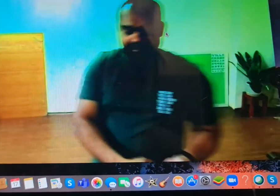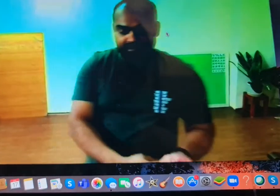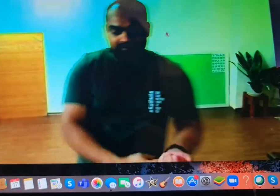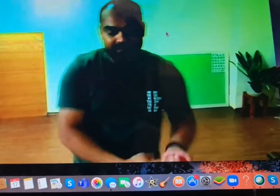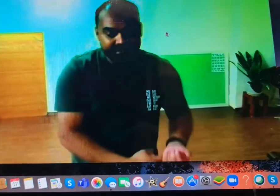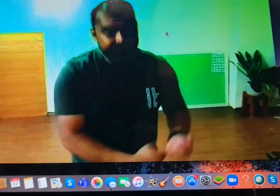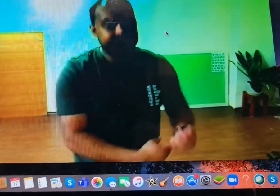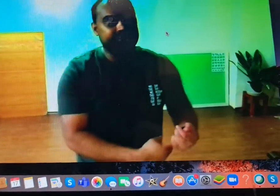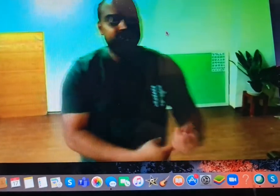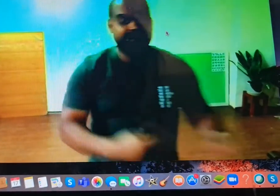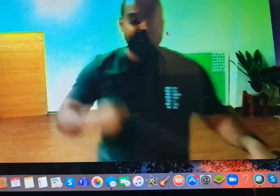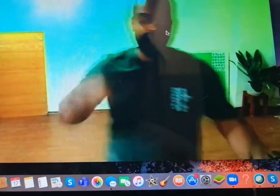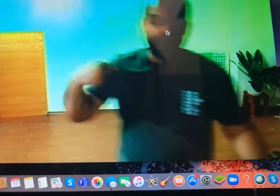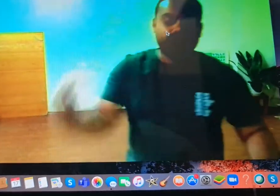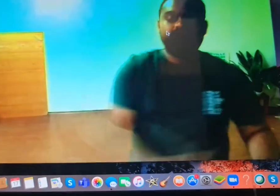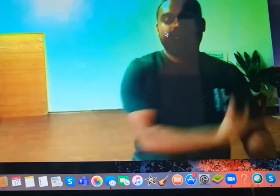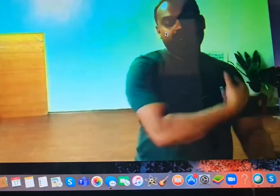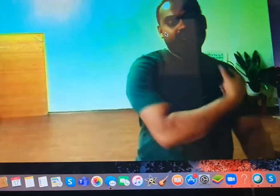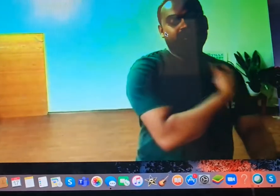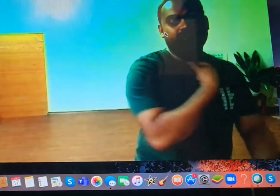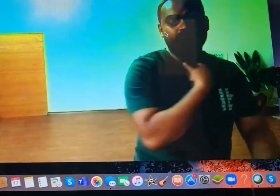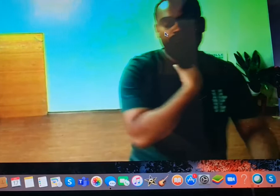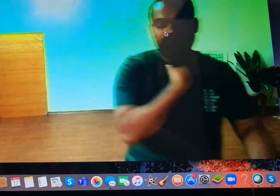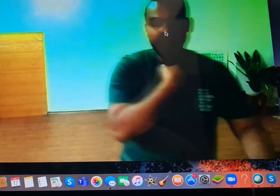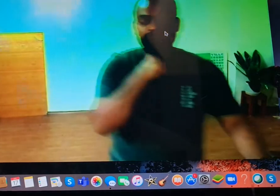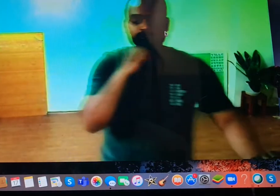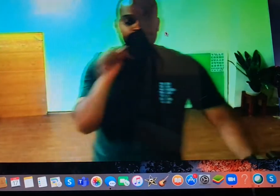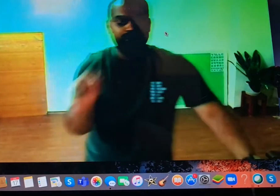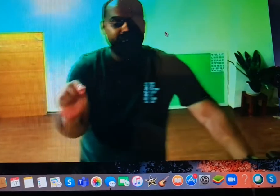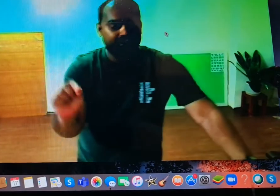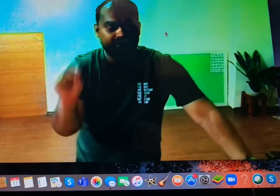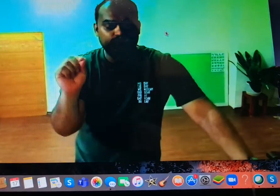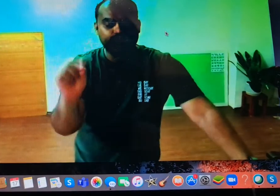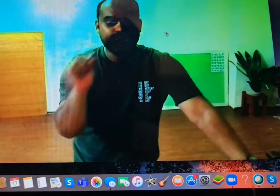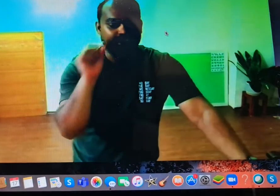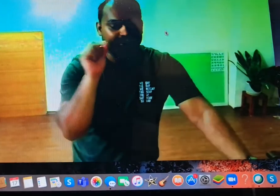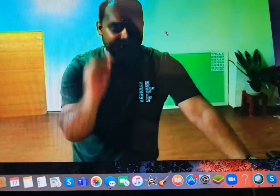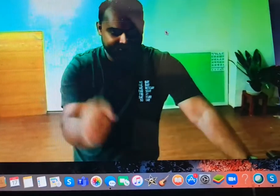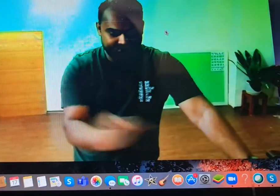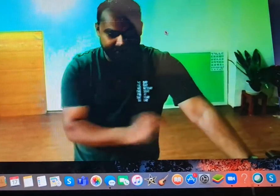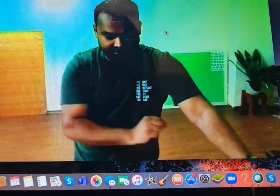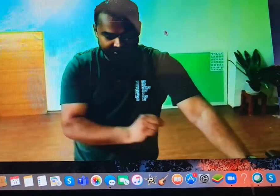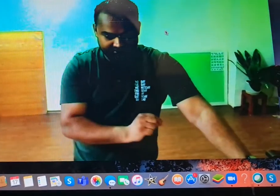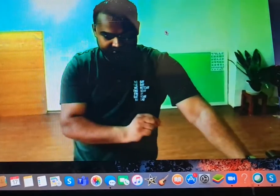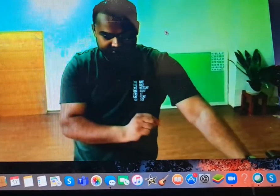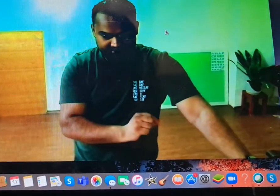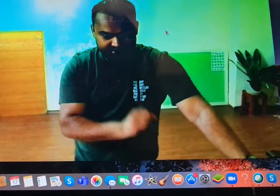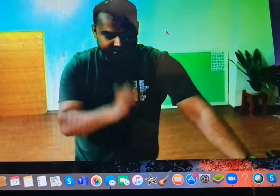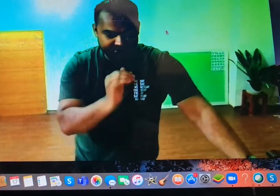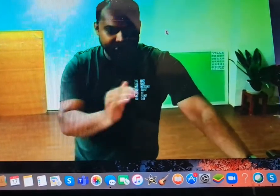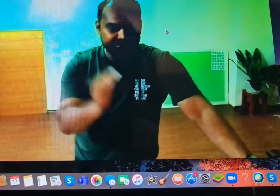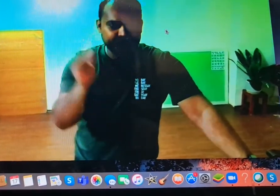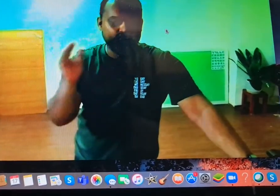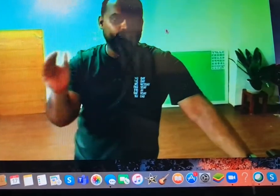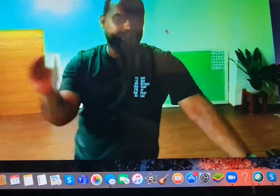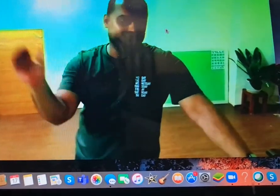तैलम इन सब के द्वारा हम लोग उनका उपचार करते हैं। यही जोन है कलरी